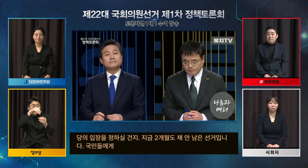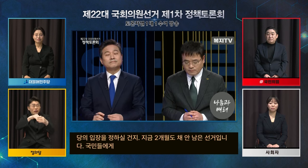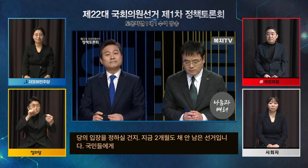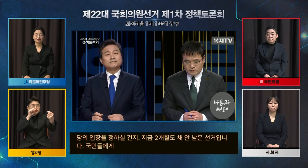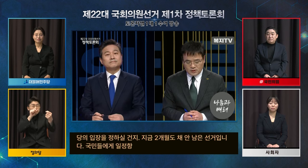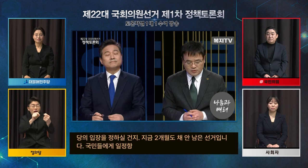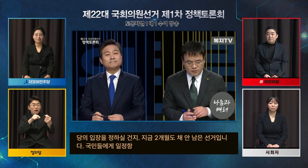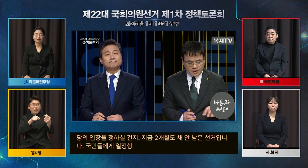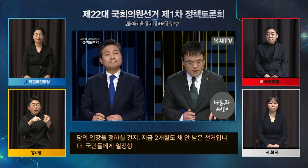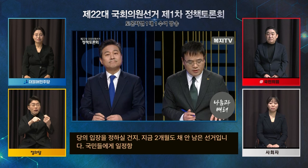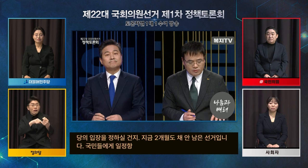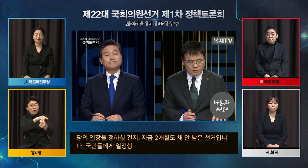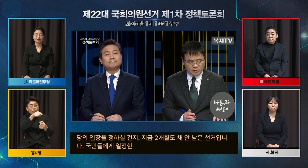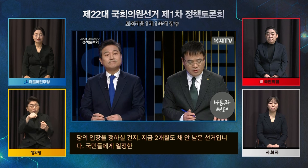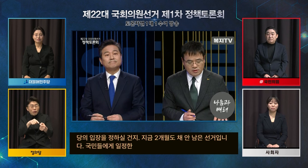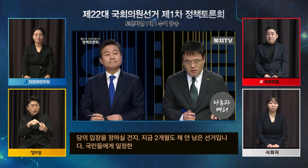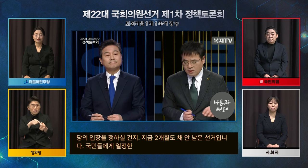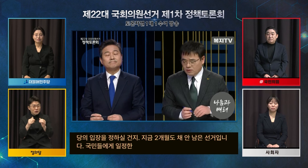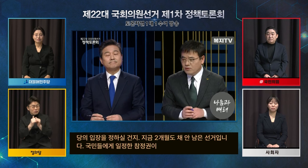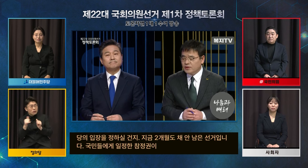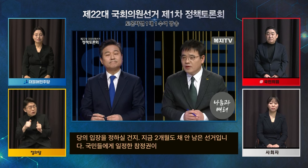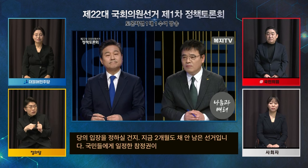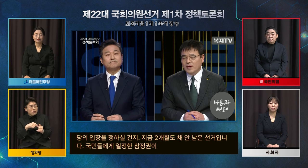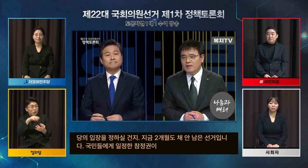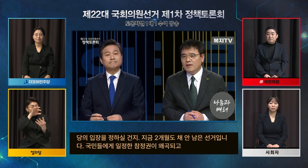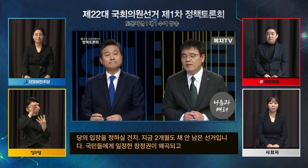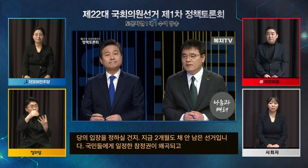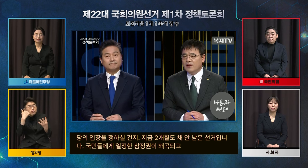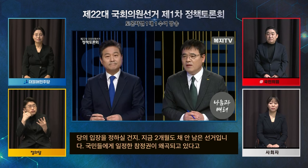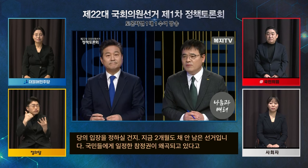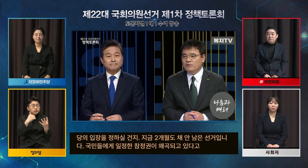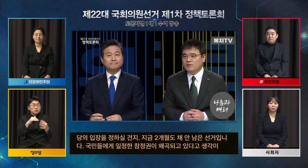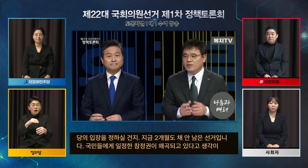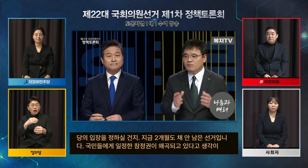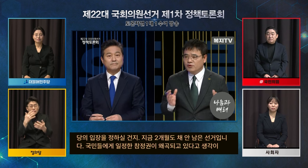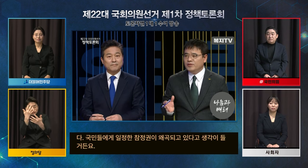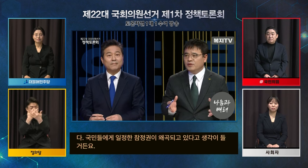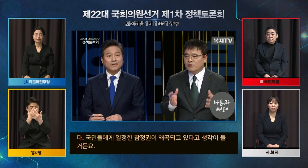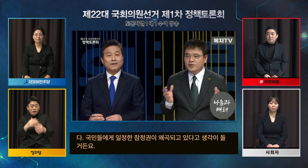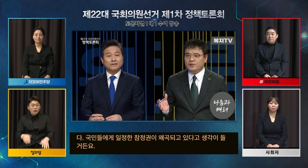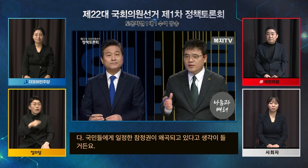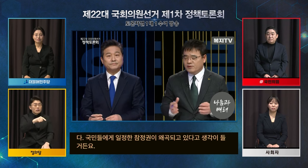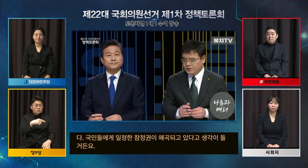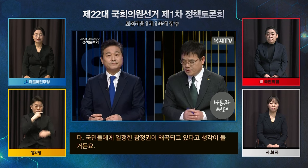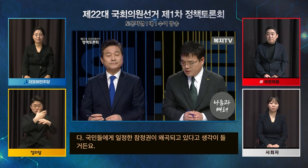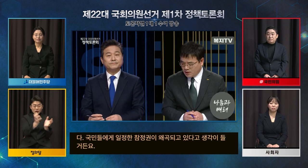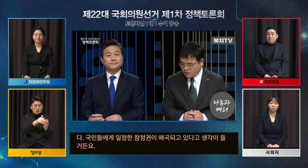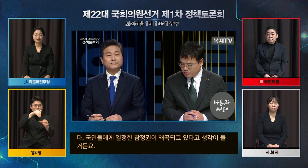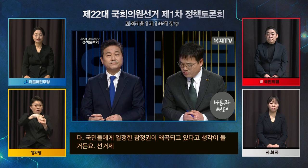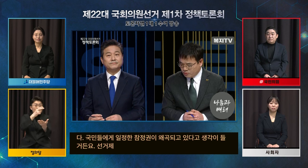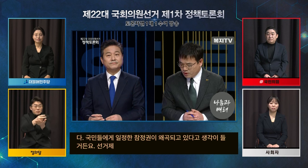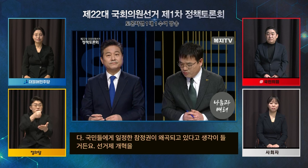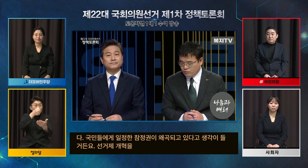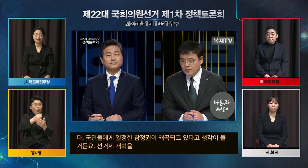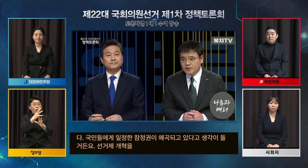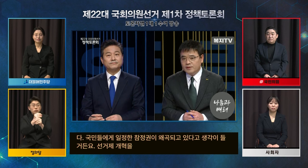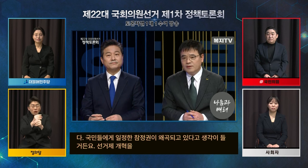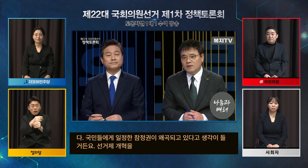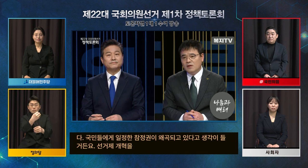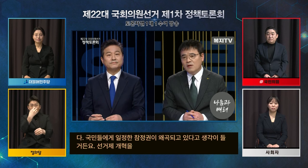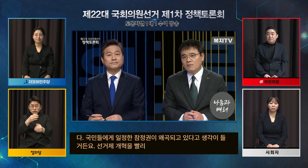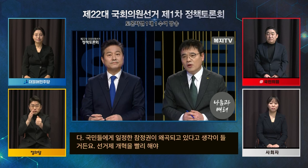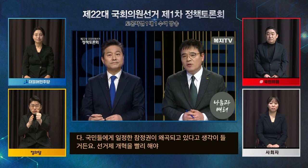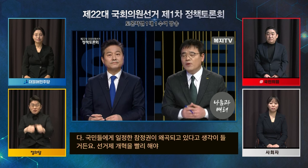저는 생각이 들거든요. 선거제 개혁을 빨리 해야 되는데 민주당 입장이 무엇인지 언제 결정할 것인지 얘기해 주셨으면 좋겠고. 두